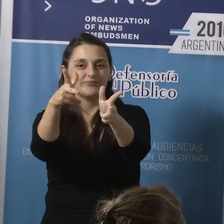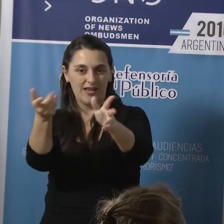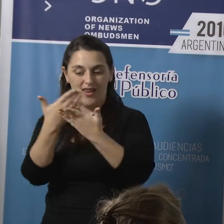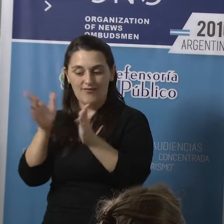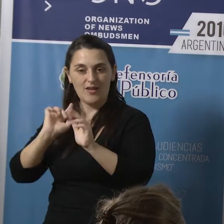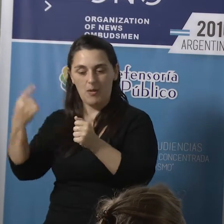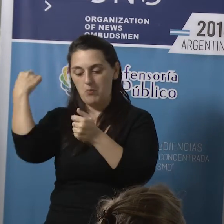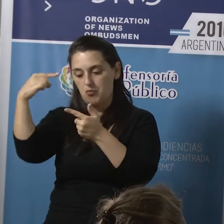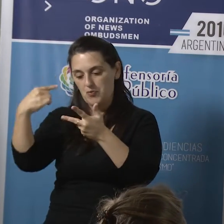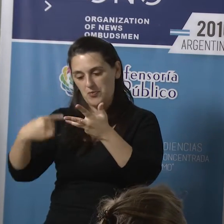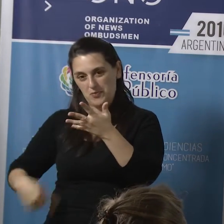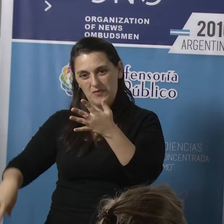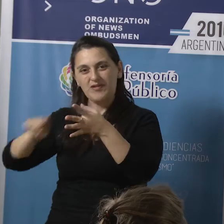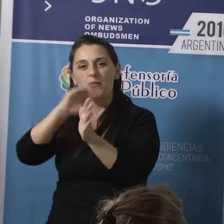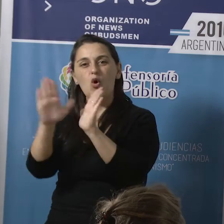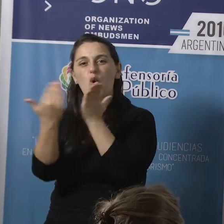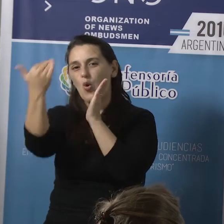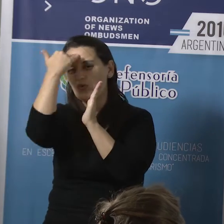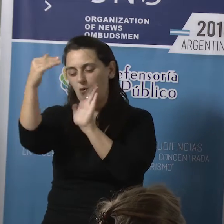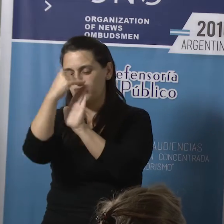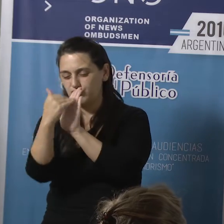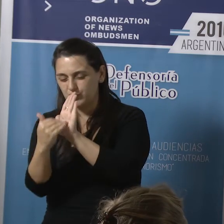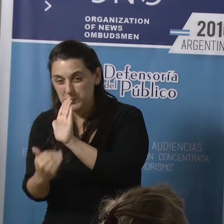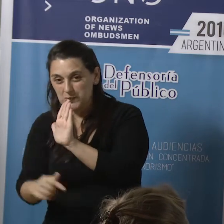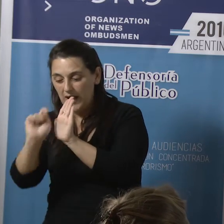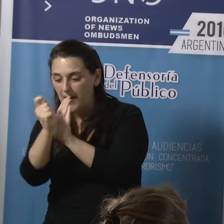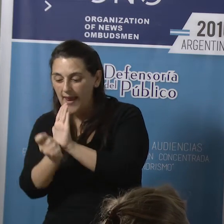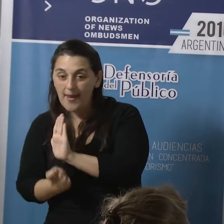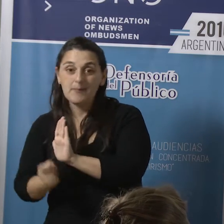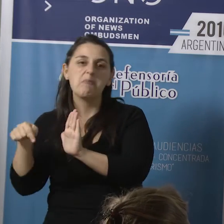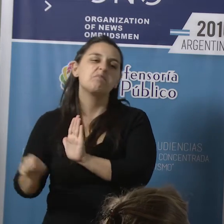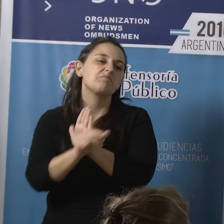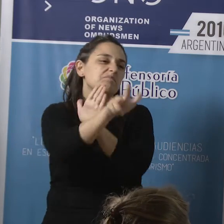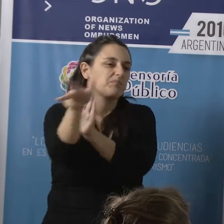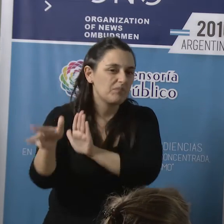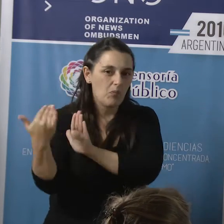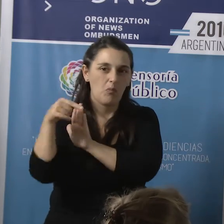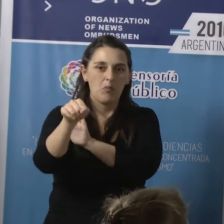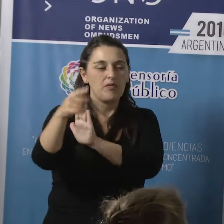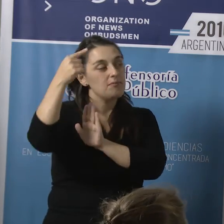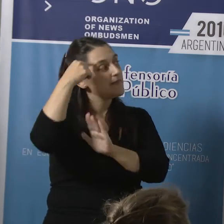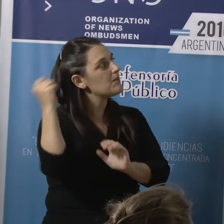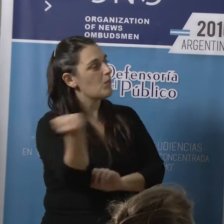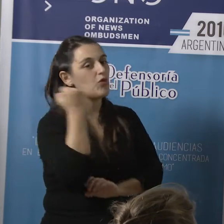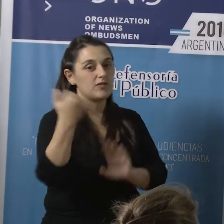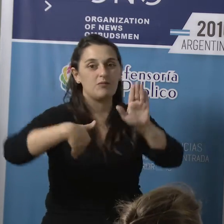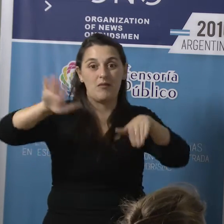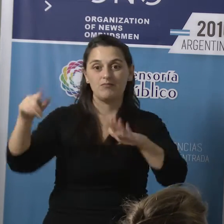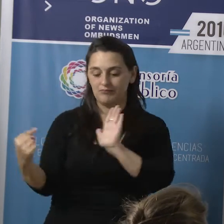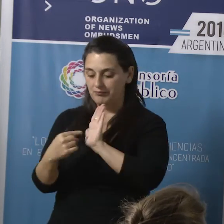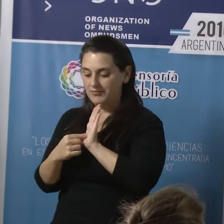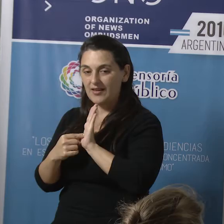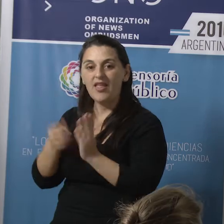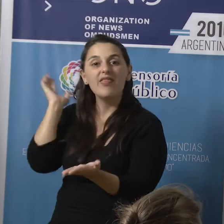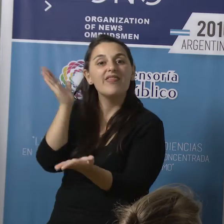decir muchos más, 78, unos números que tal vez no tendrían mucho significado, tratando de partir de lo siguiente: es un derecho que se ha